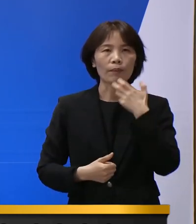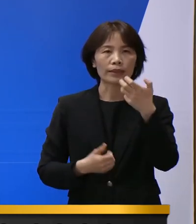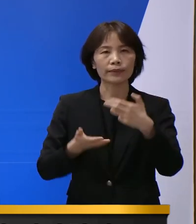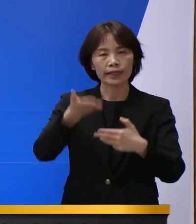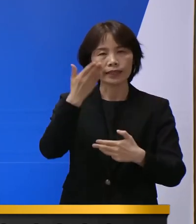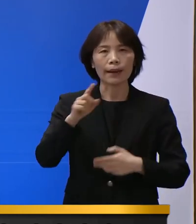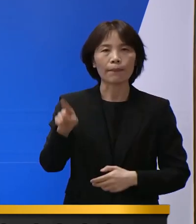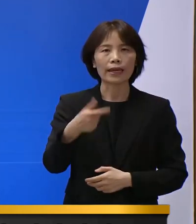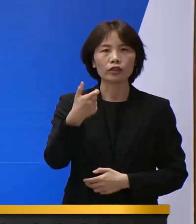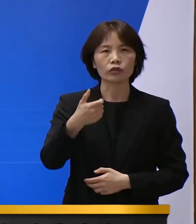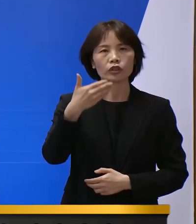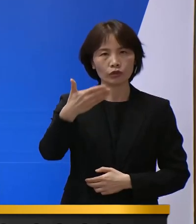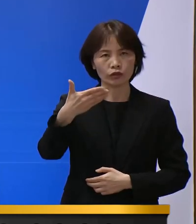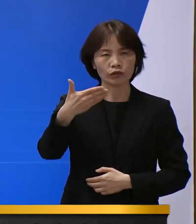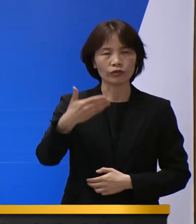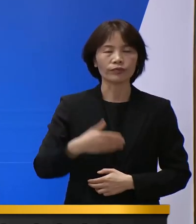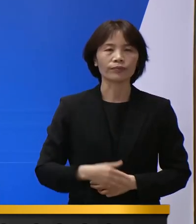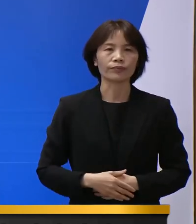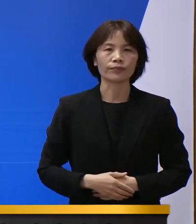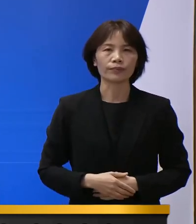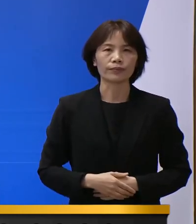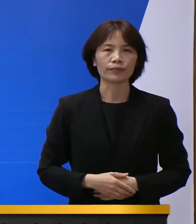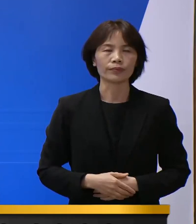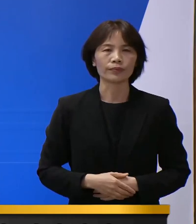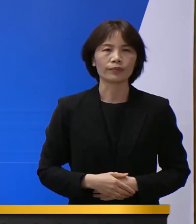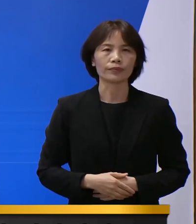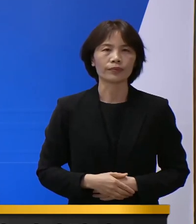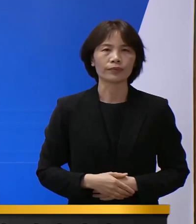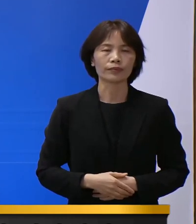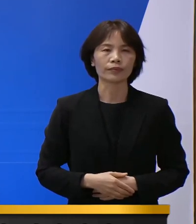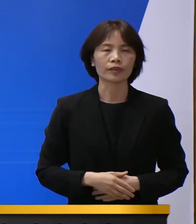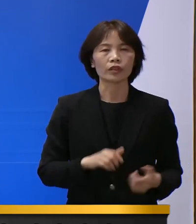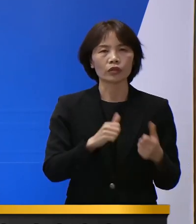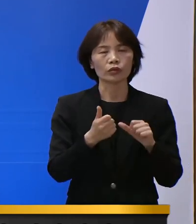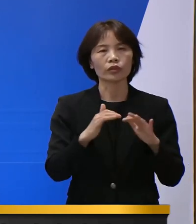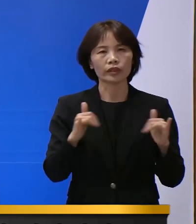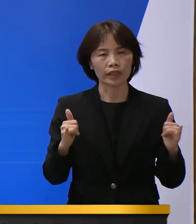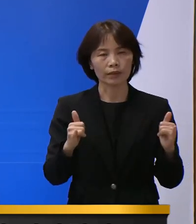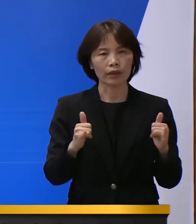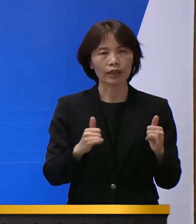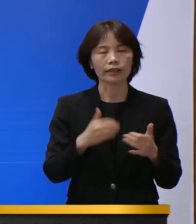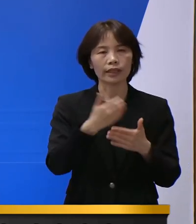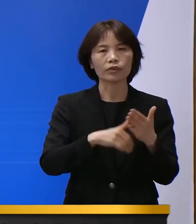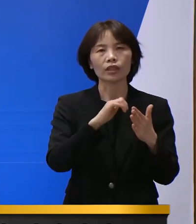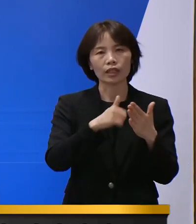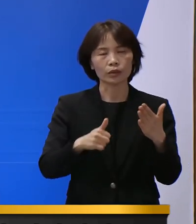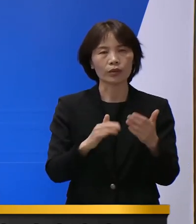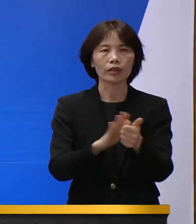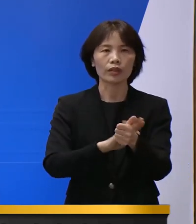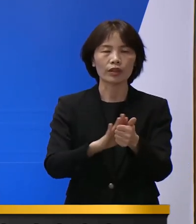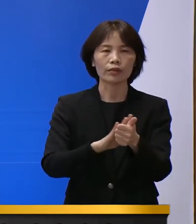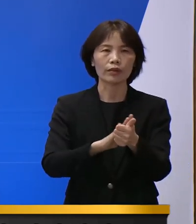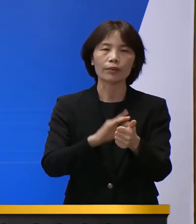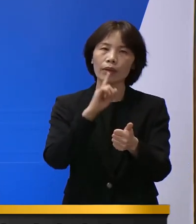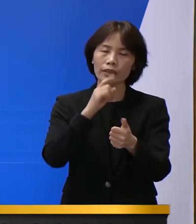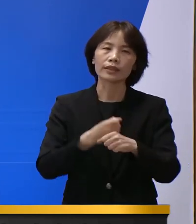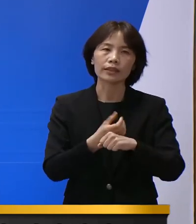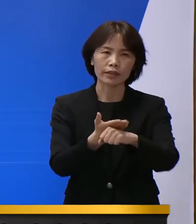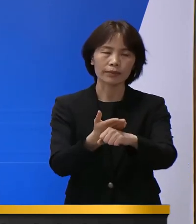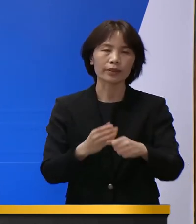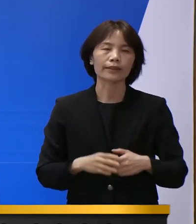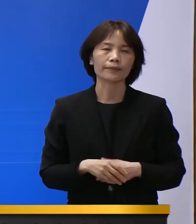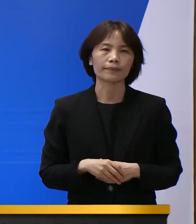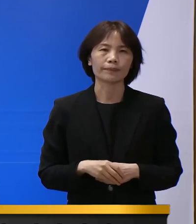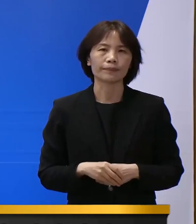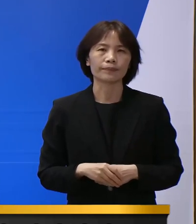이상 169명으로 나타났습니다. 상가 고인의 명복을 빌며 유가족 분들께 깊은 애도의 말씀을